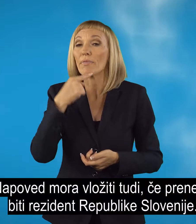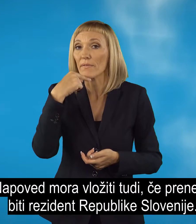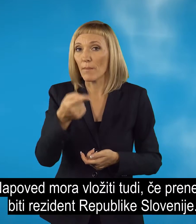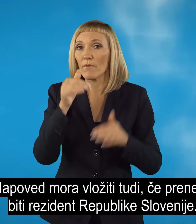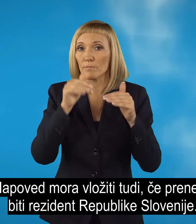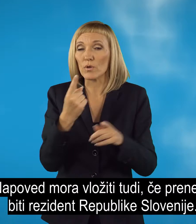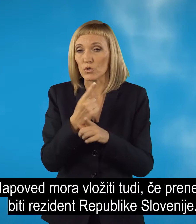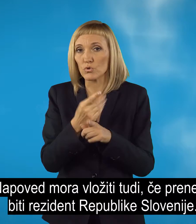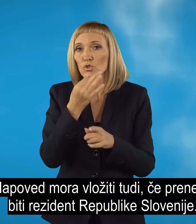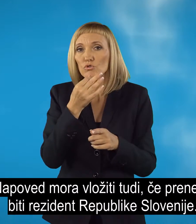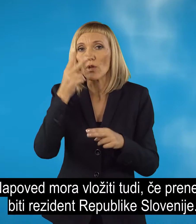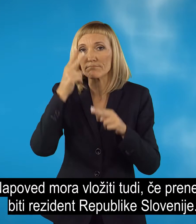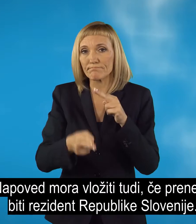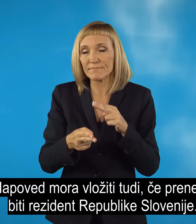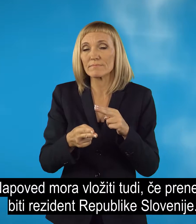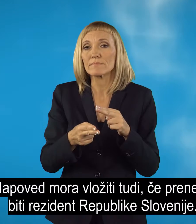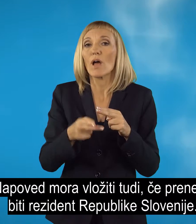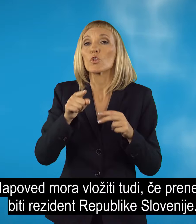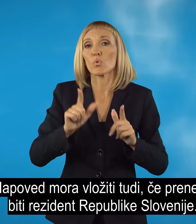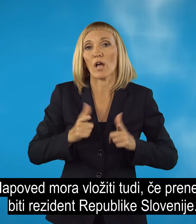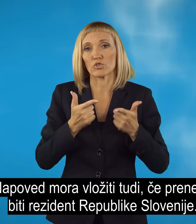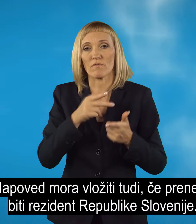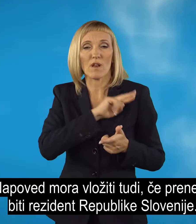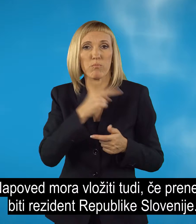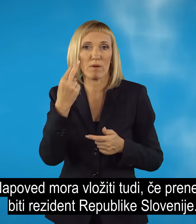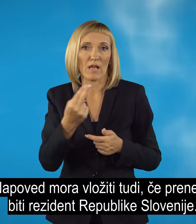Napoved mora vložiti tudi, če preneha biti rezident Republike Slovenije.